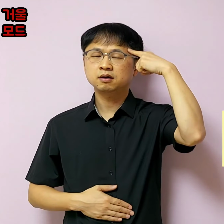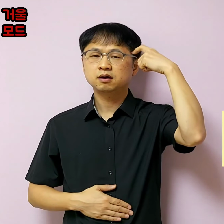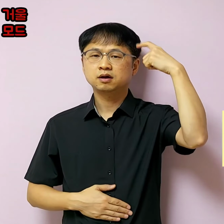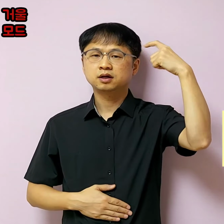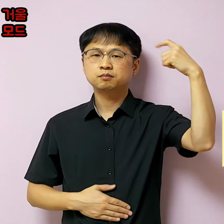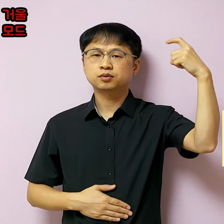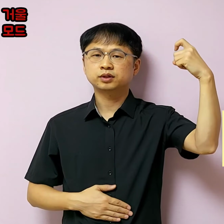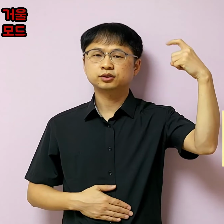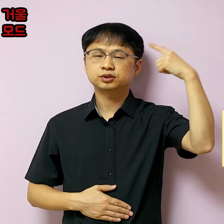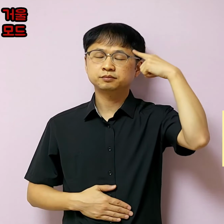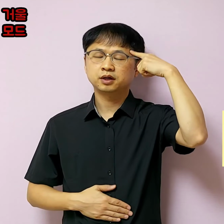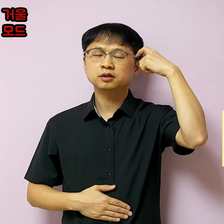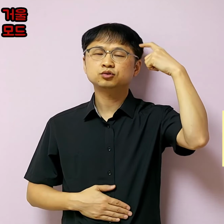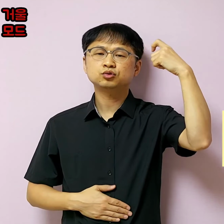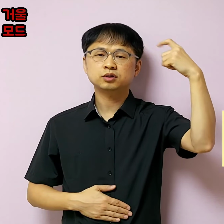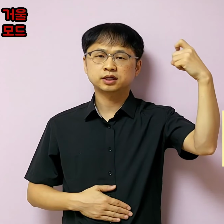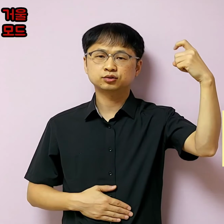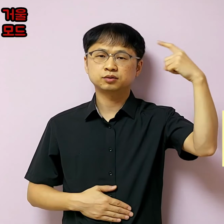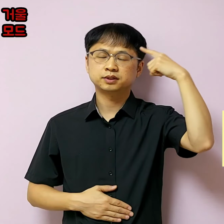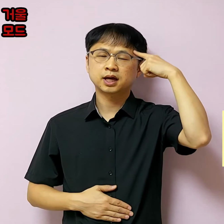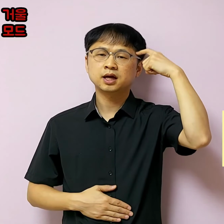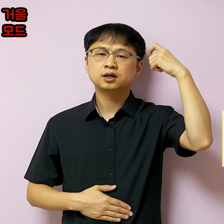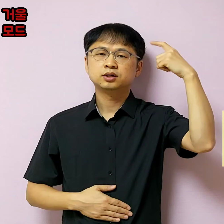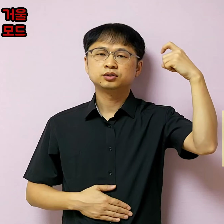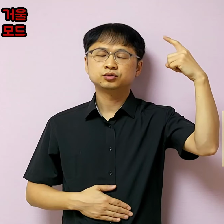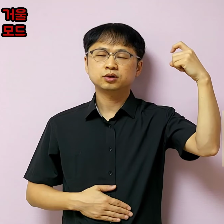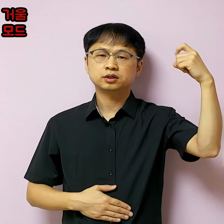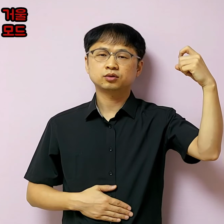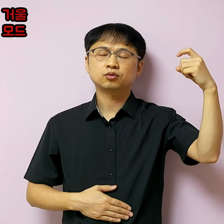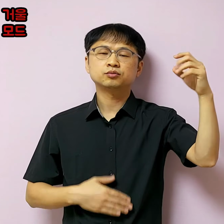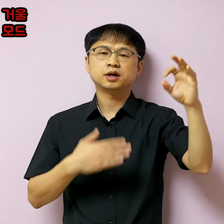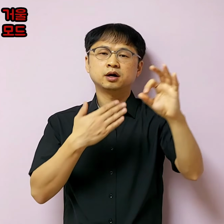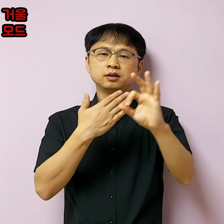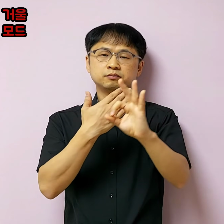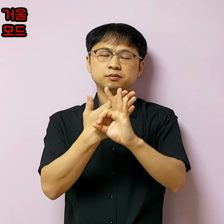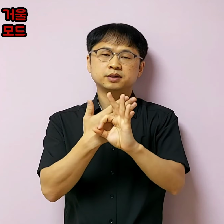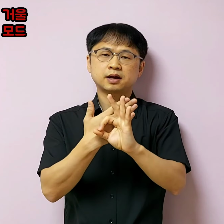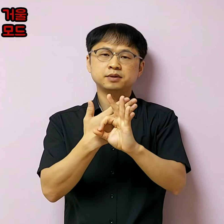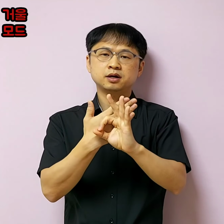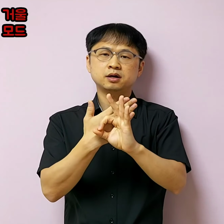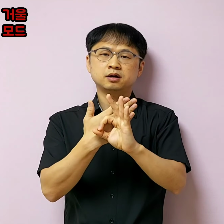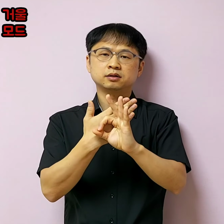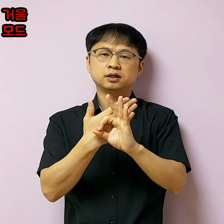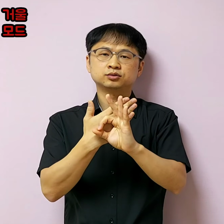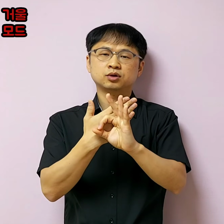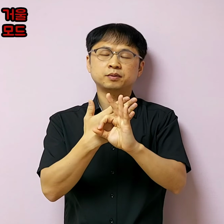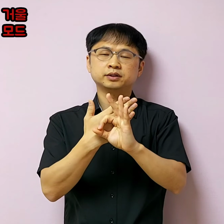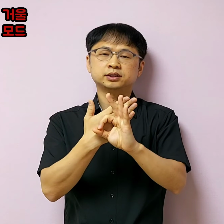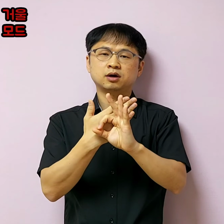굽히면서 옆으로 떼주시면 추억이란 수어입니다. 추억이 떠오르면 뭐뭐라면 하는 수어